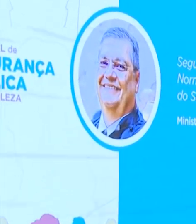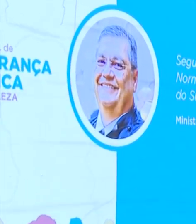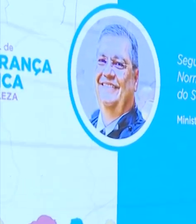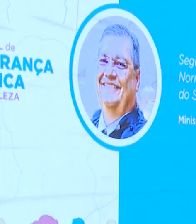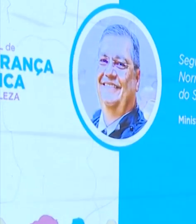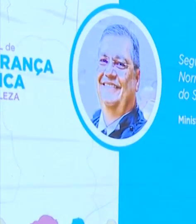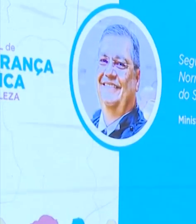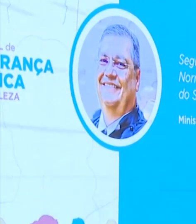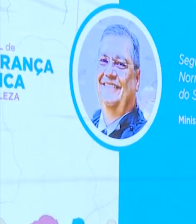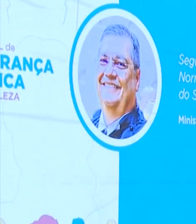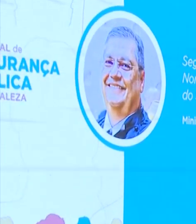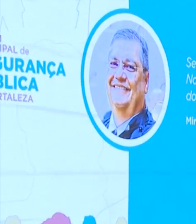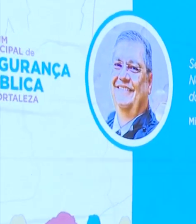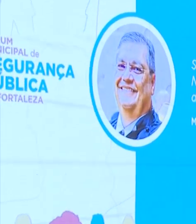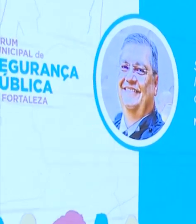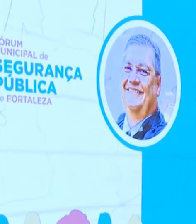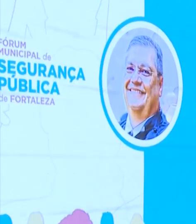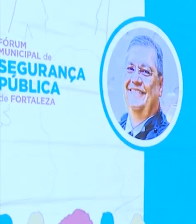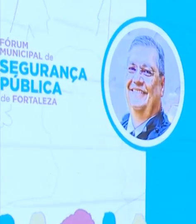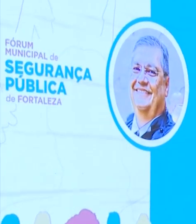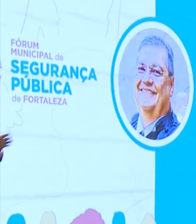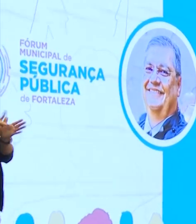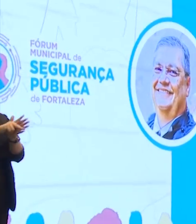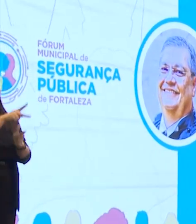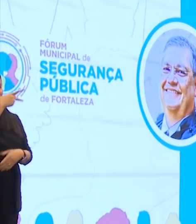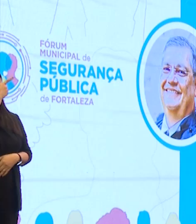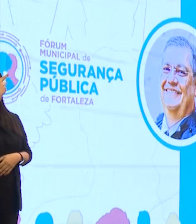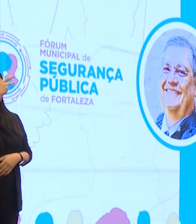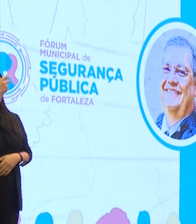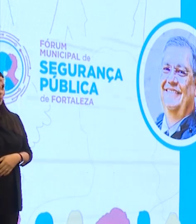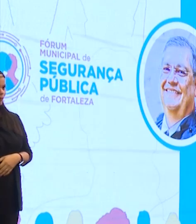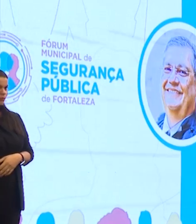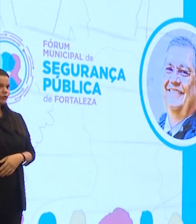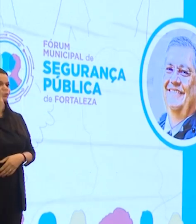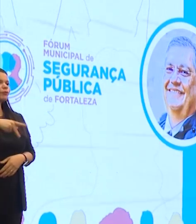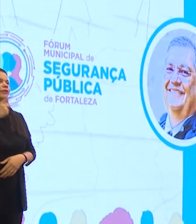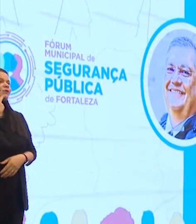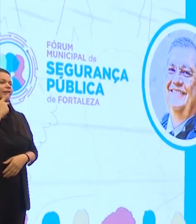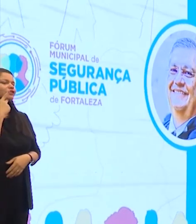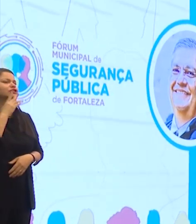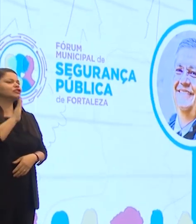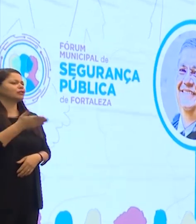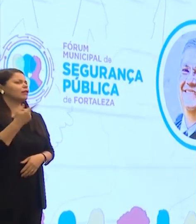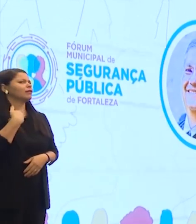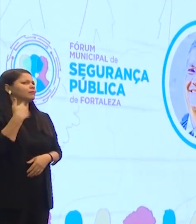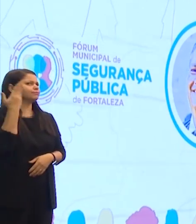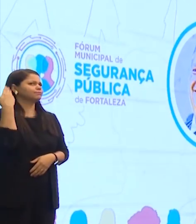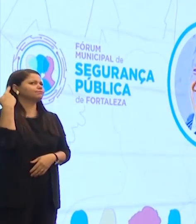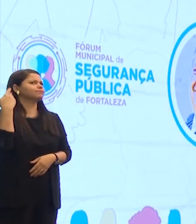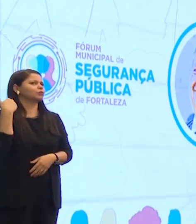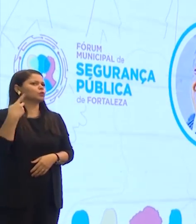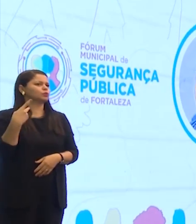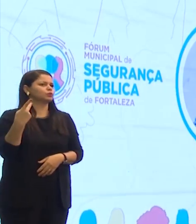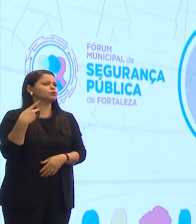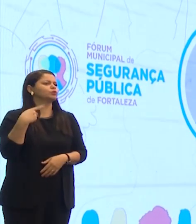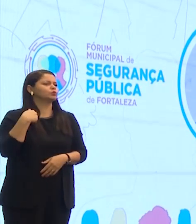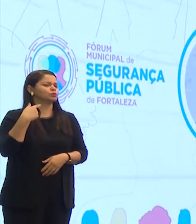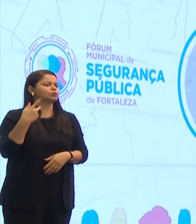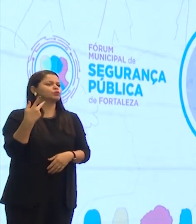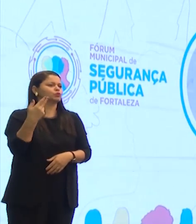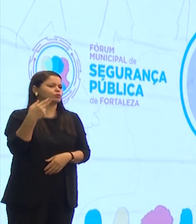esteve comigo no Palácio dos Leões quando eu governava o Estado, e eu estive com ele aqui quando ele presidia a Assembleia Legislativa do